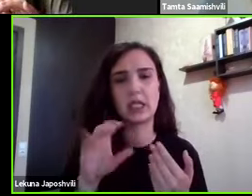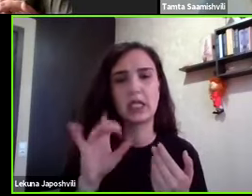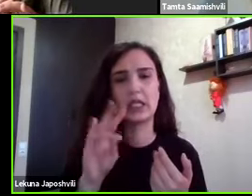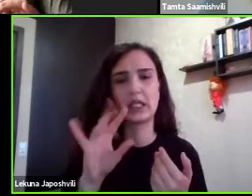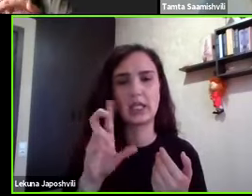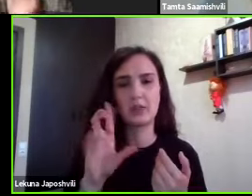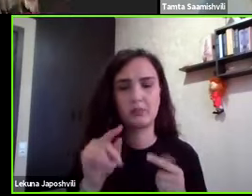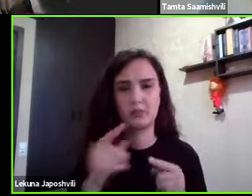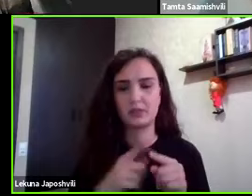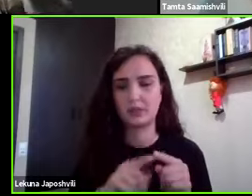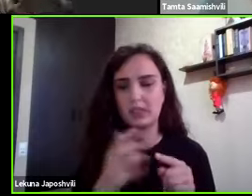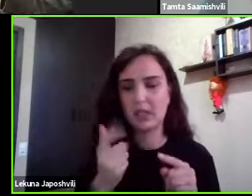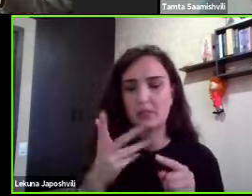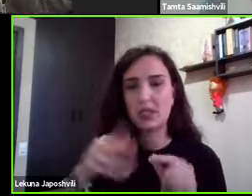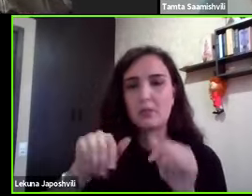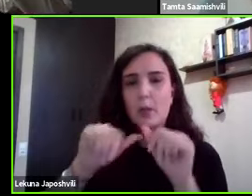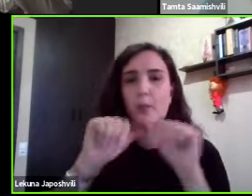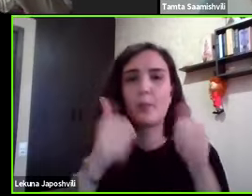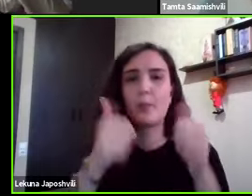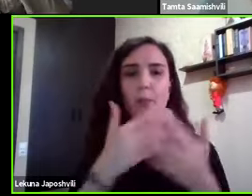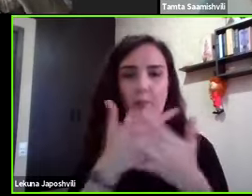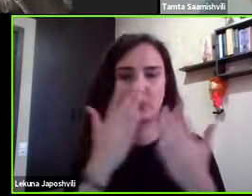ხოლმე, რომელიც რამდენიმე ტიპის არის.